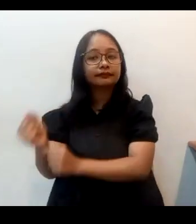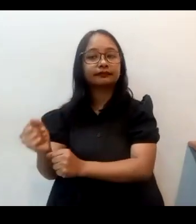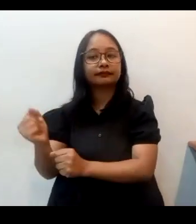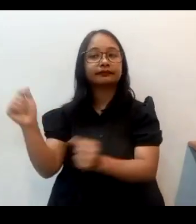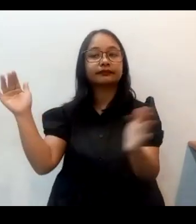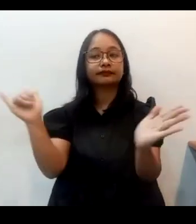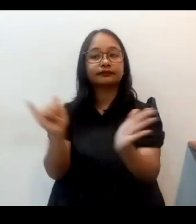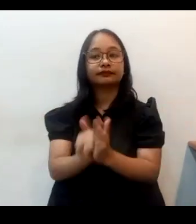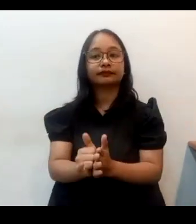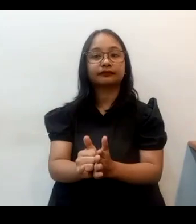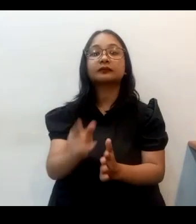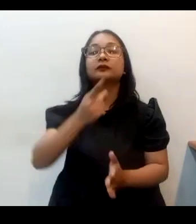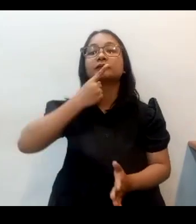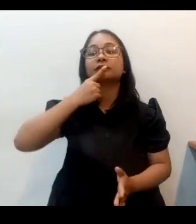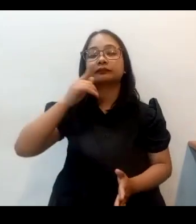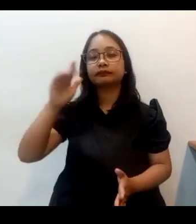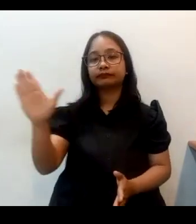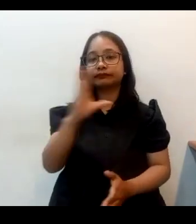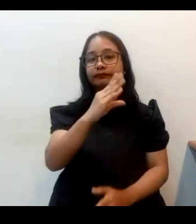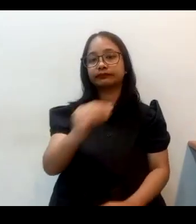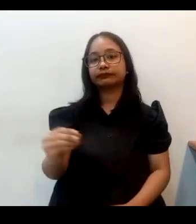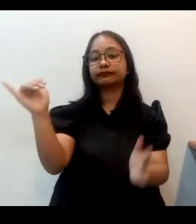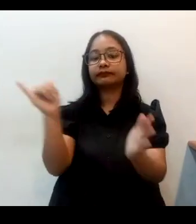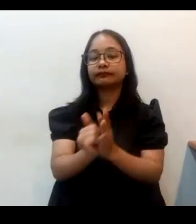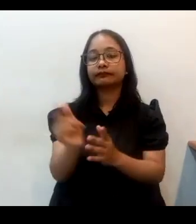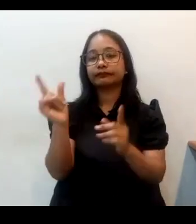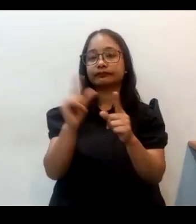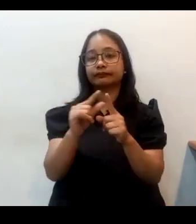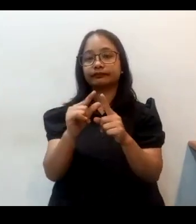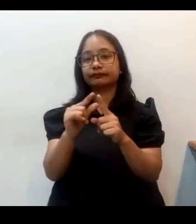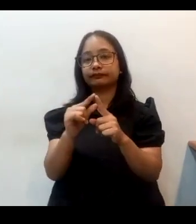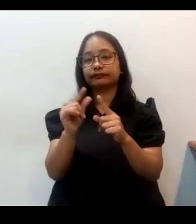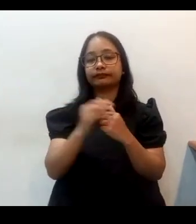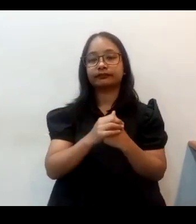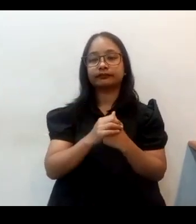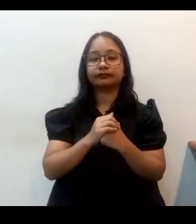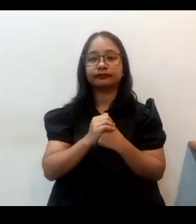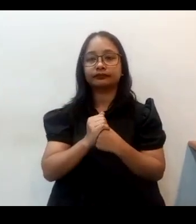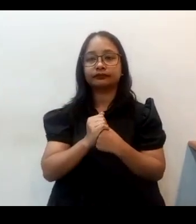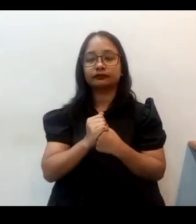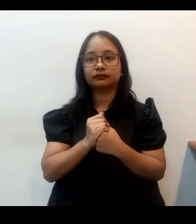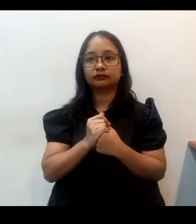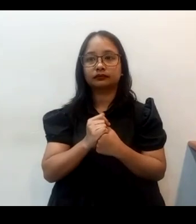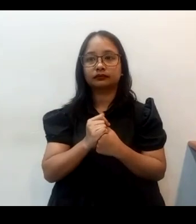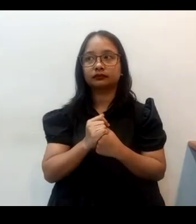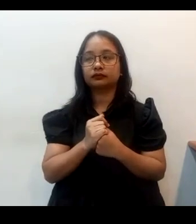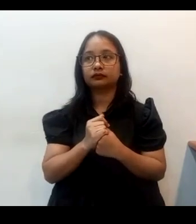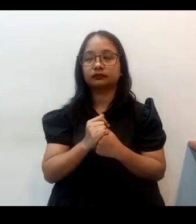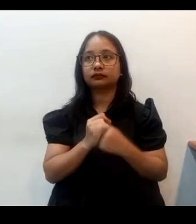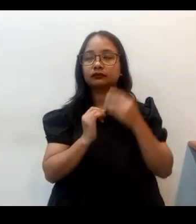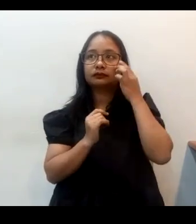that Word. Kaya kapag atin po talagang naranasan kung paano na isa sa katuparan yung salita ng Diyos sa ating buhay Kristiyano, atin